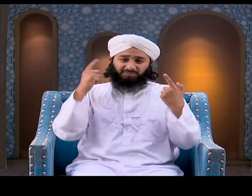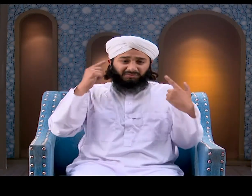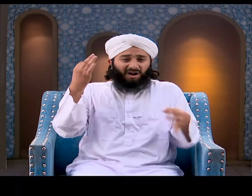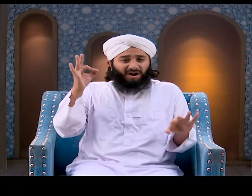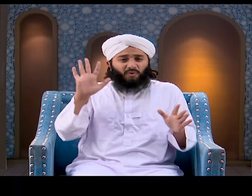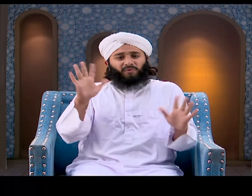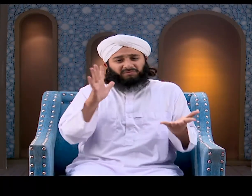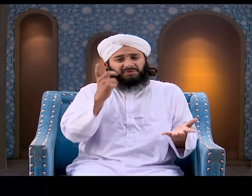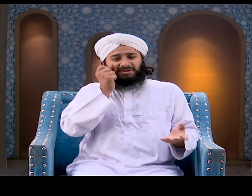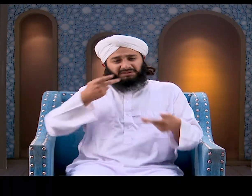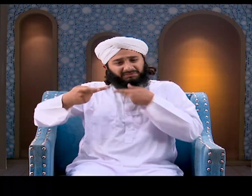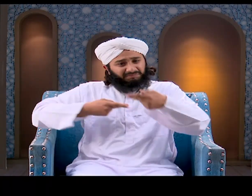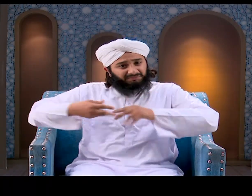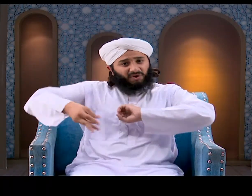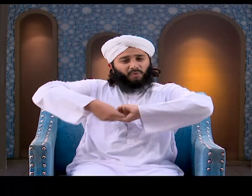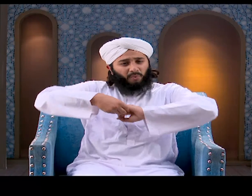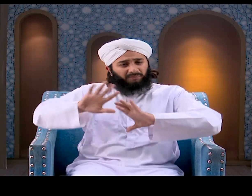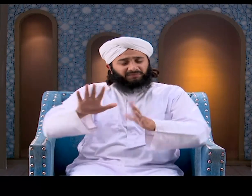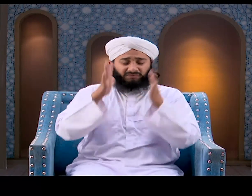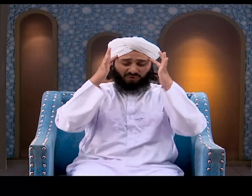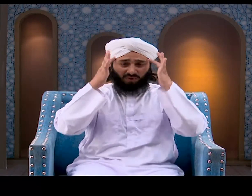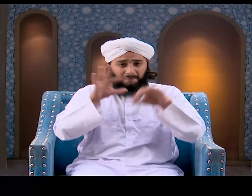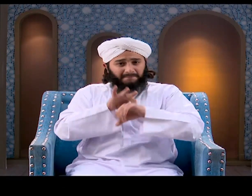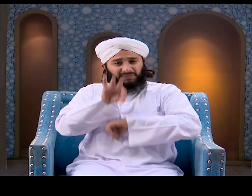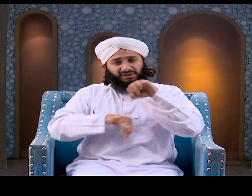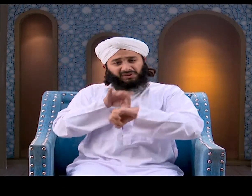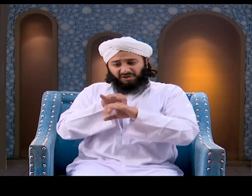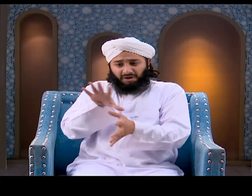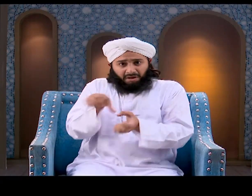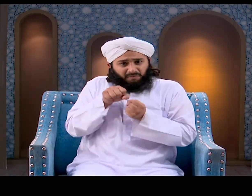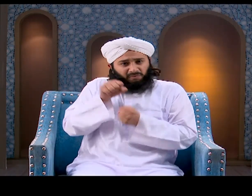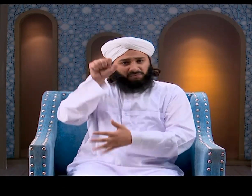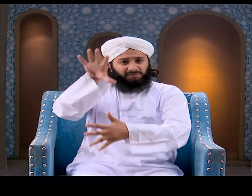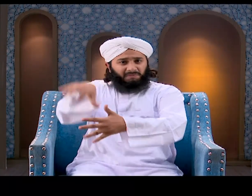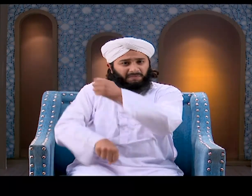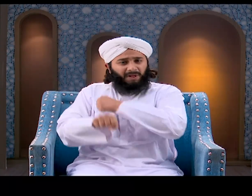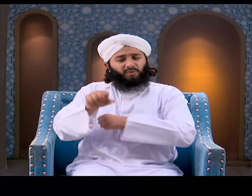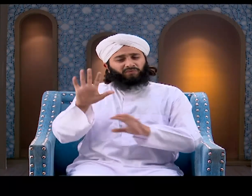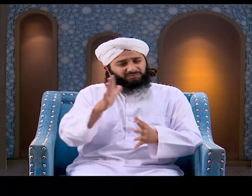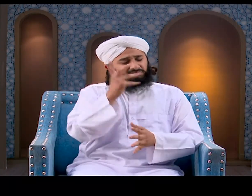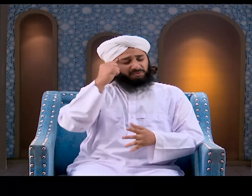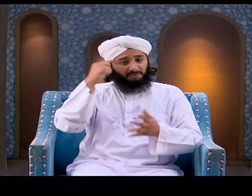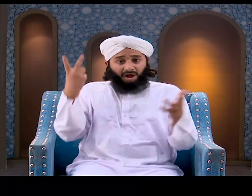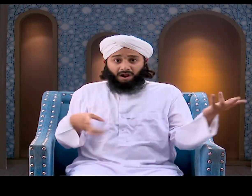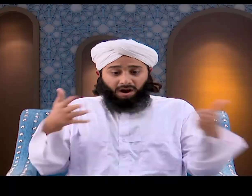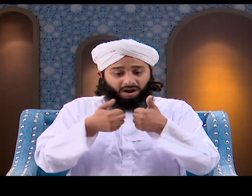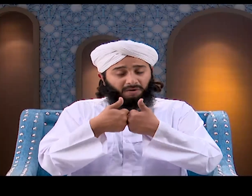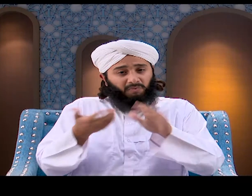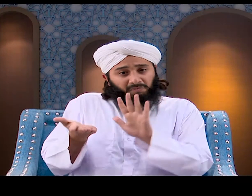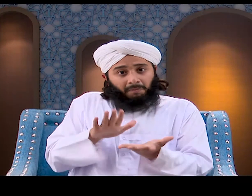ہوئے، سودی کاروبار کرتے ہوئے، بندوں کی حق تلفیاں کرتے ہوئے عبرت ناک موت آتی ہے۔ کئی ایسے خوش